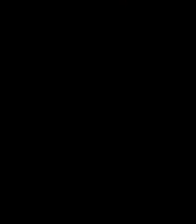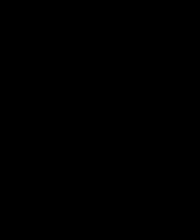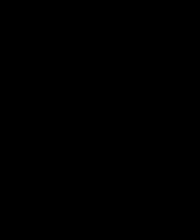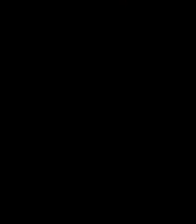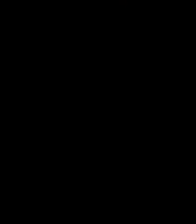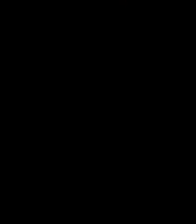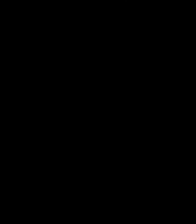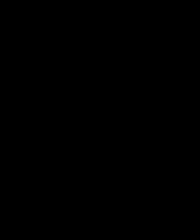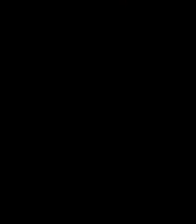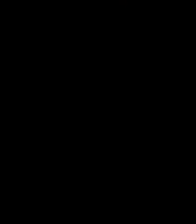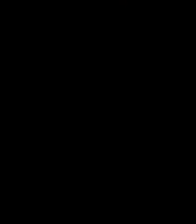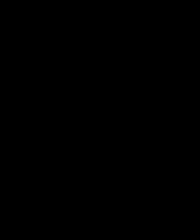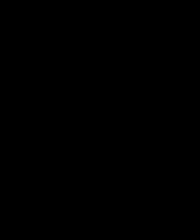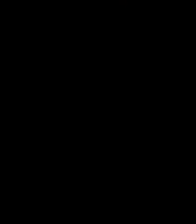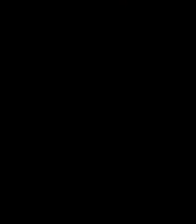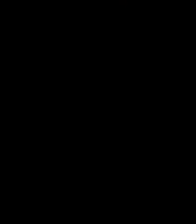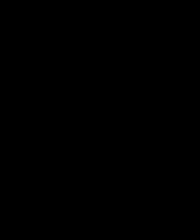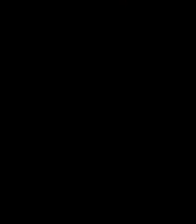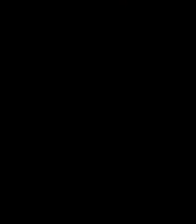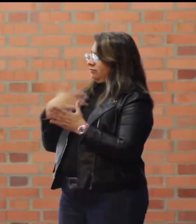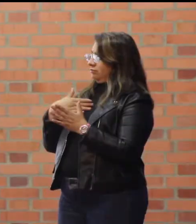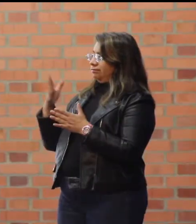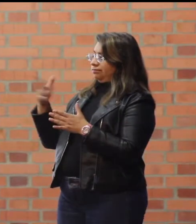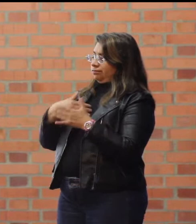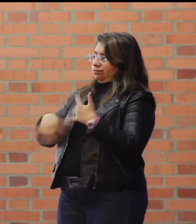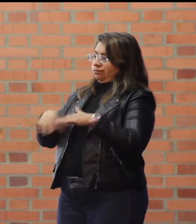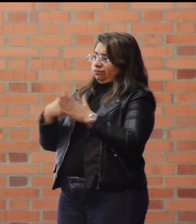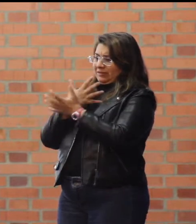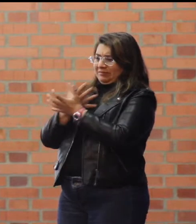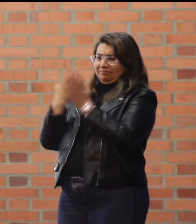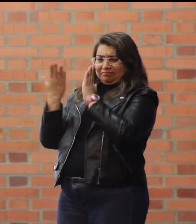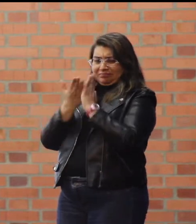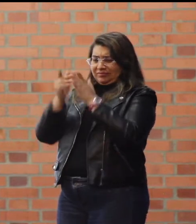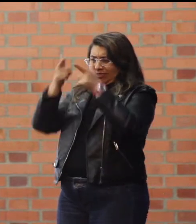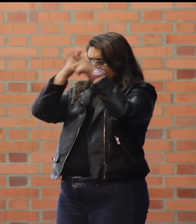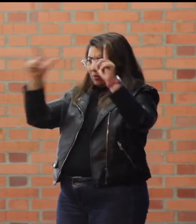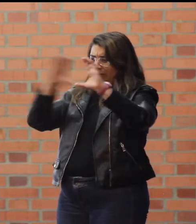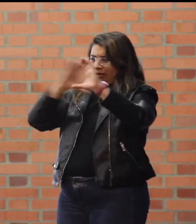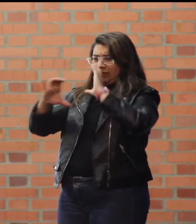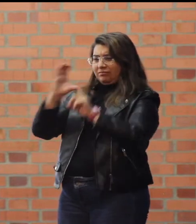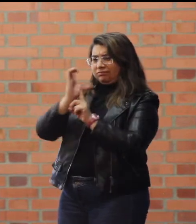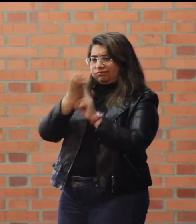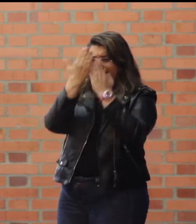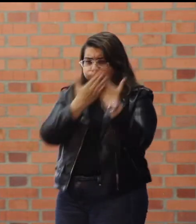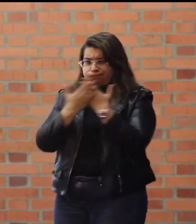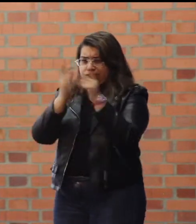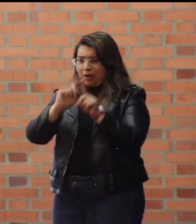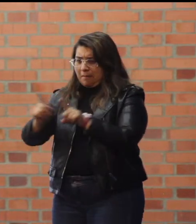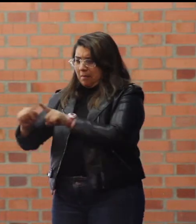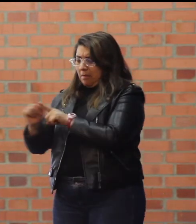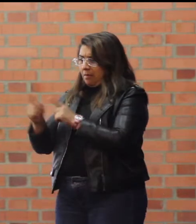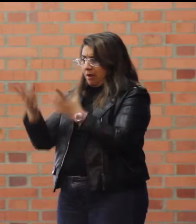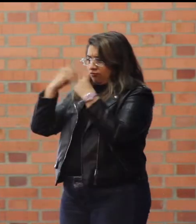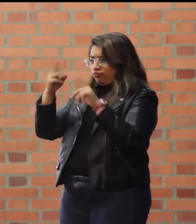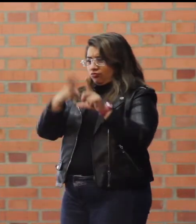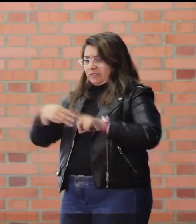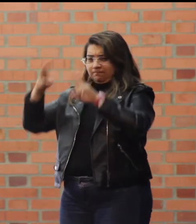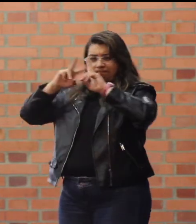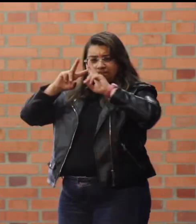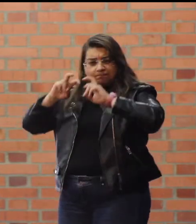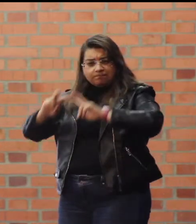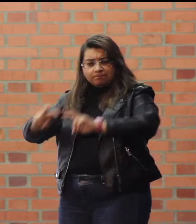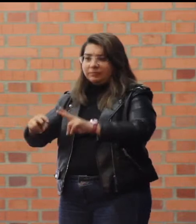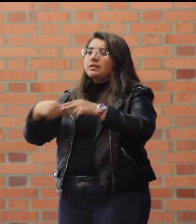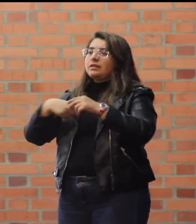Laura es politóloga y profesional en lenguajes y estudios culturales con maestría en investigación